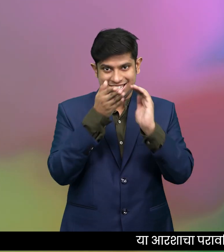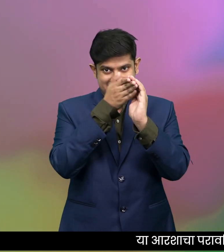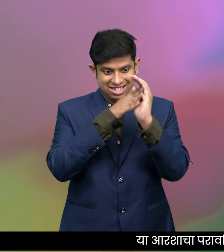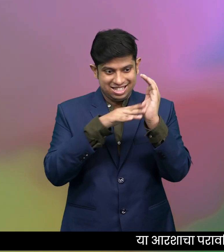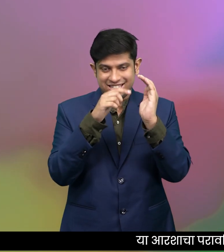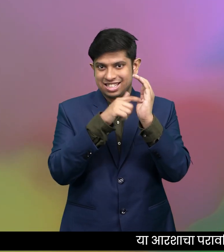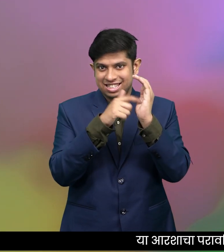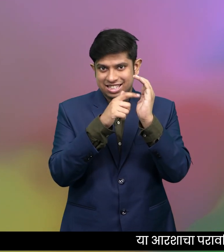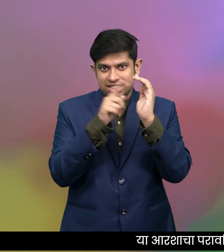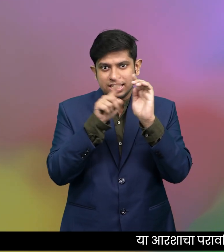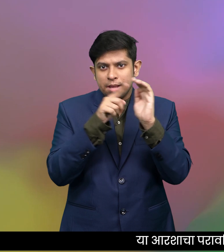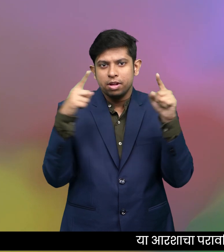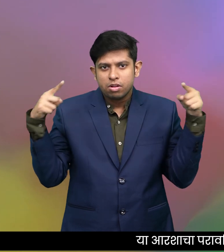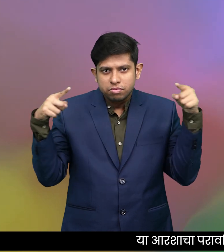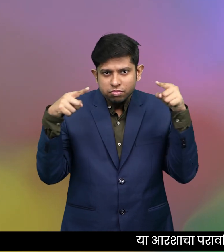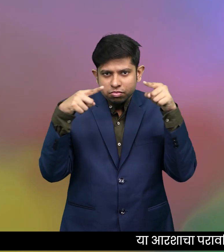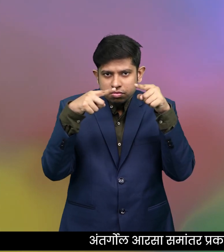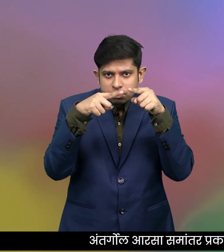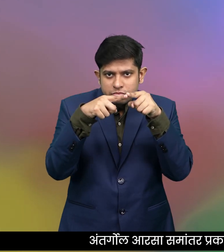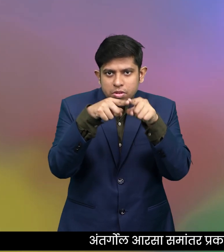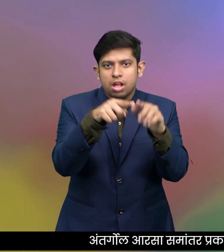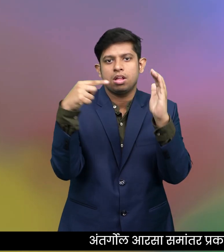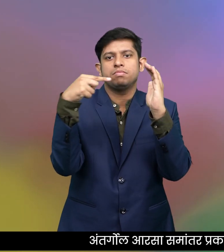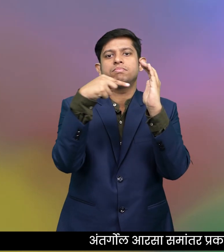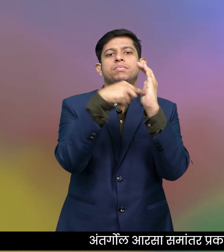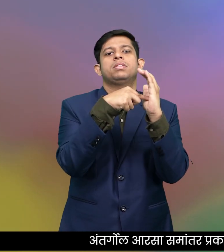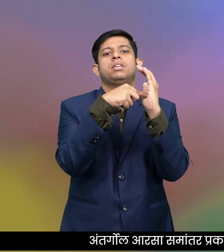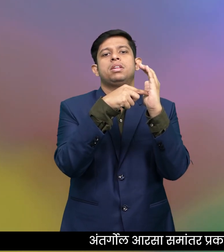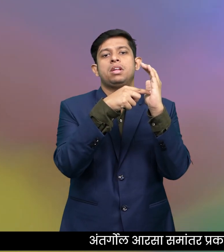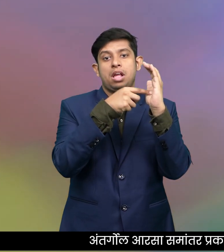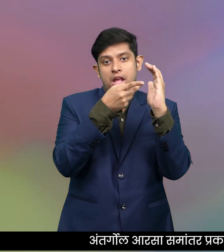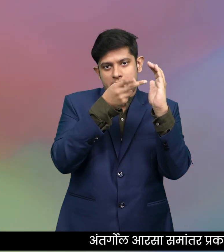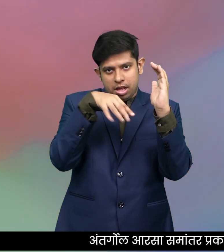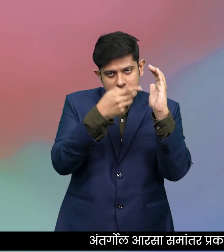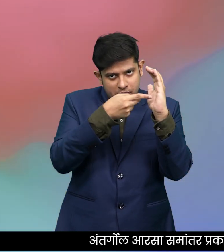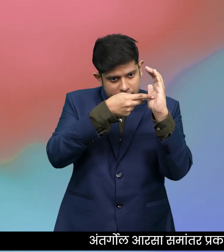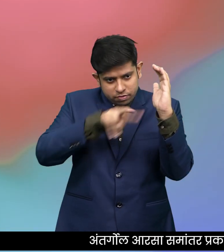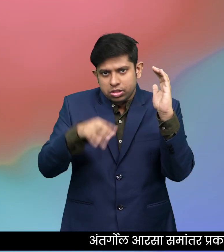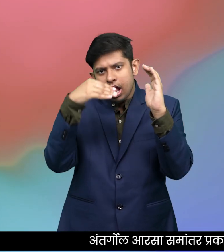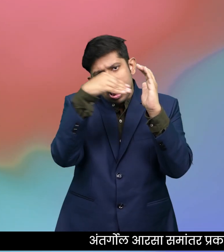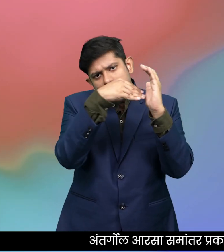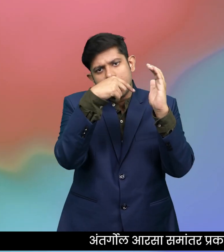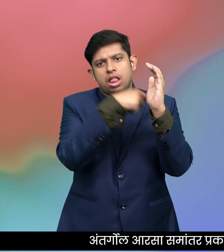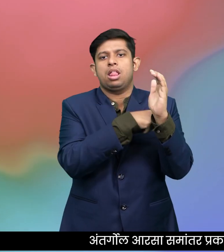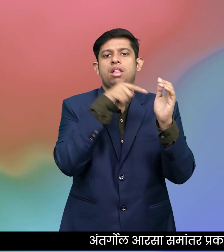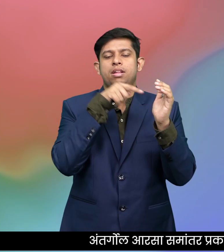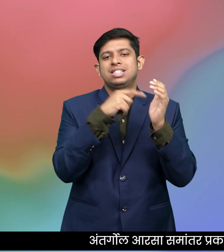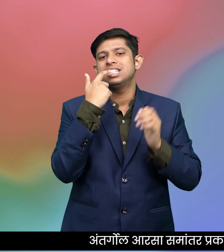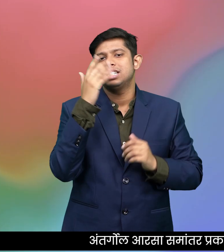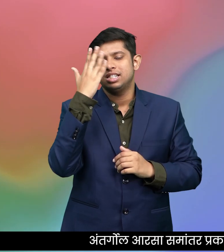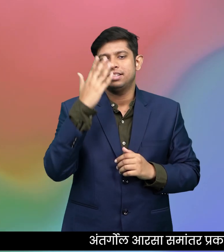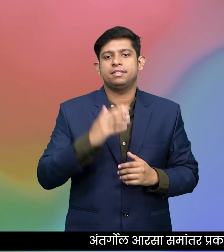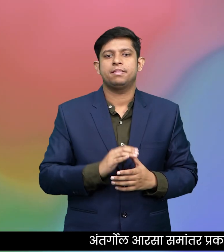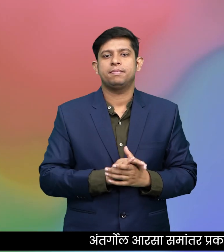या आरशाचा परावर्तित भाग आतल्या बाजूस असतो. अंतर्गोल आरसा समांतर प्रकाशकिरणांना संवर्धित